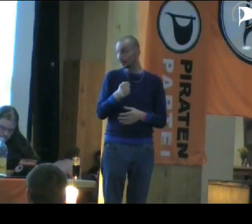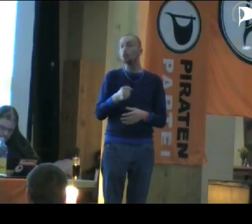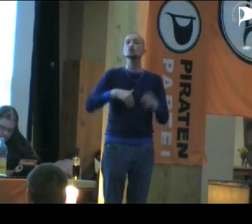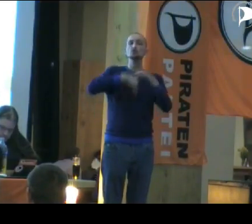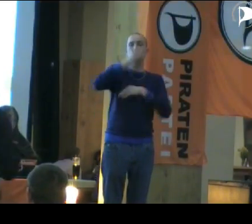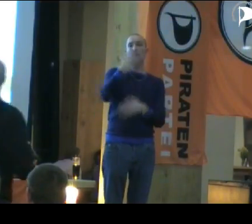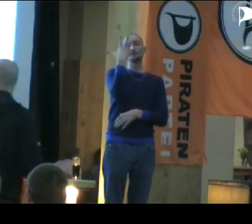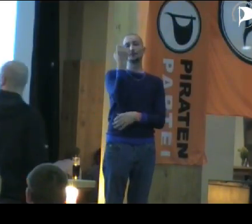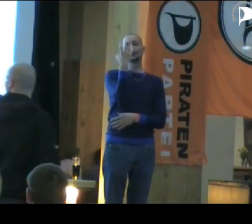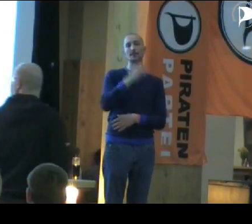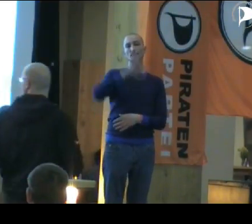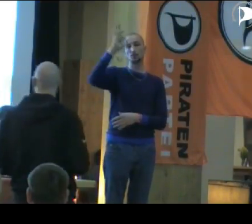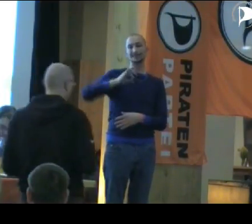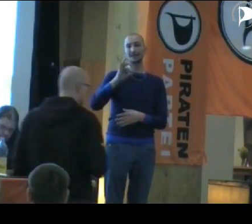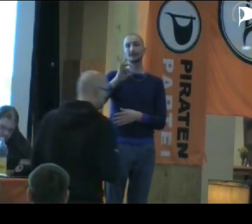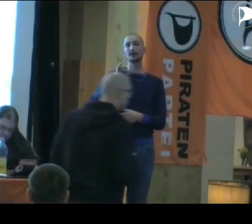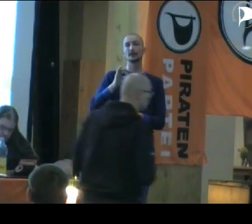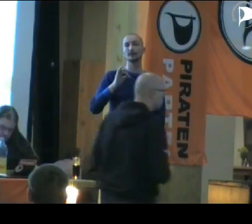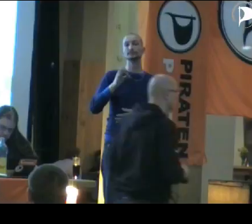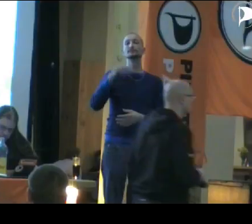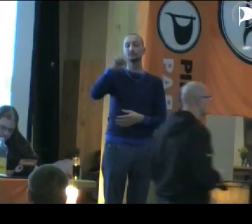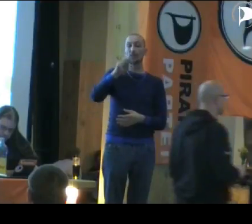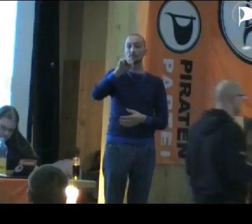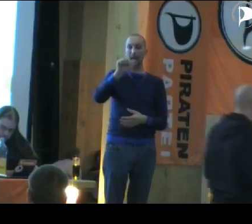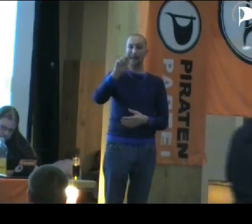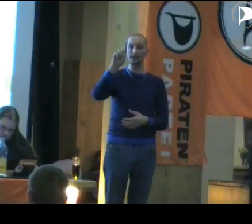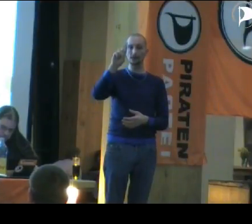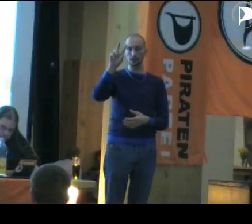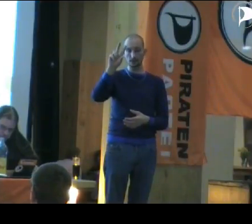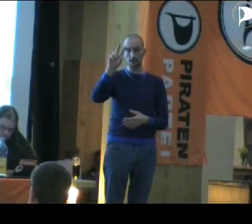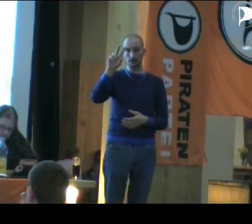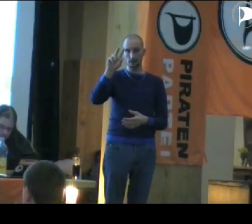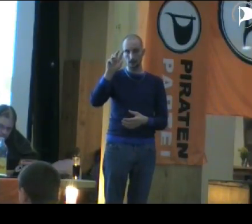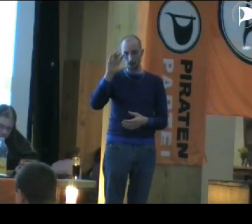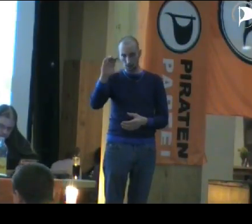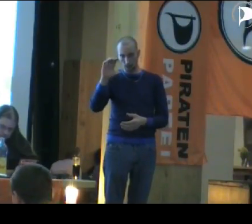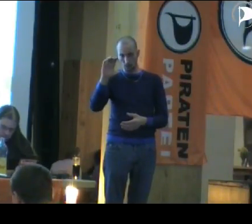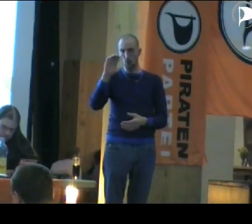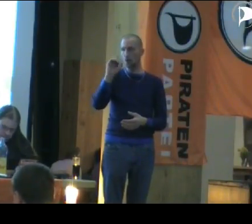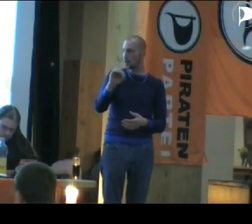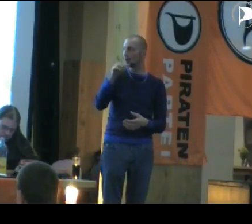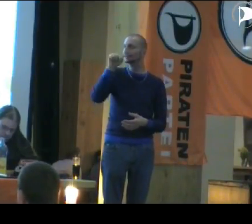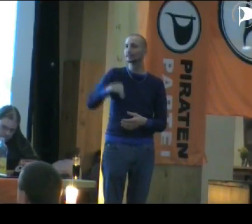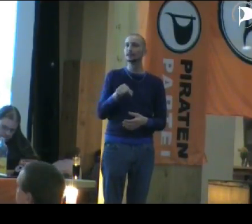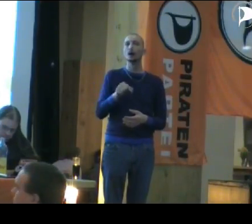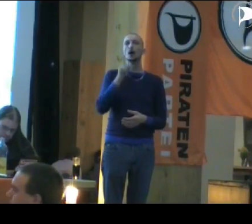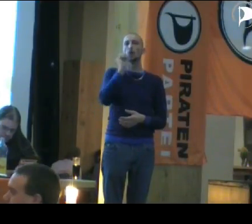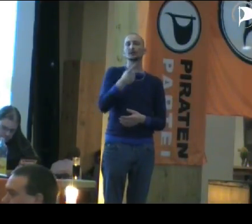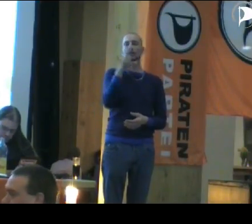50 prozent zu kommen marco k 112 stimme 90,3